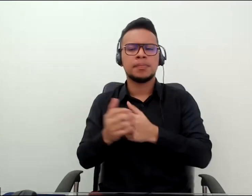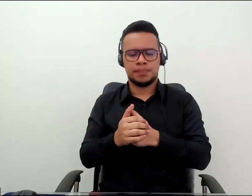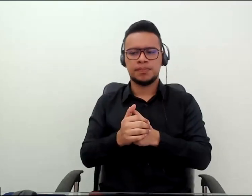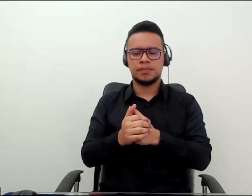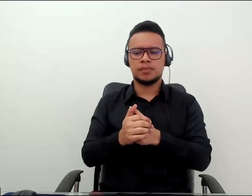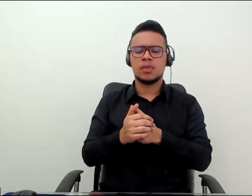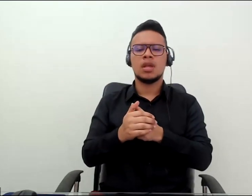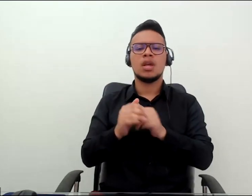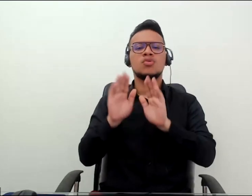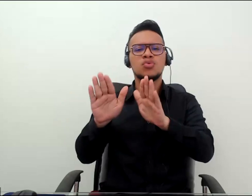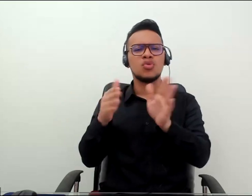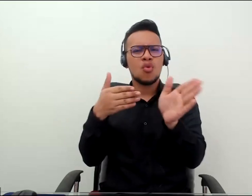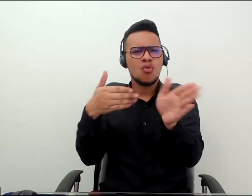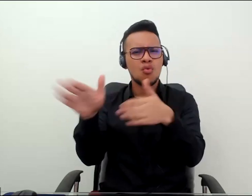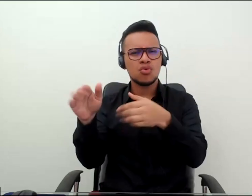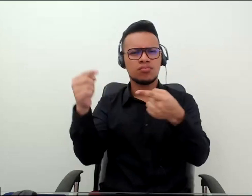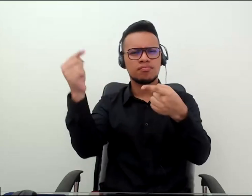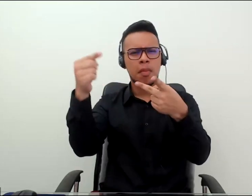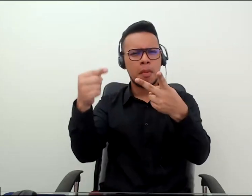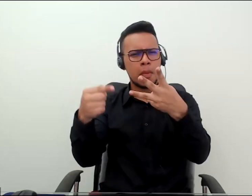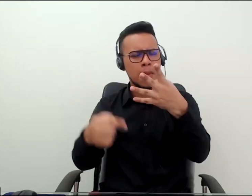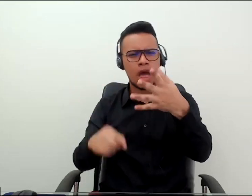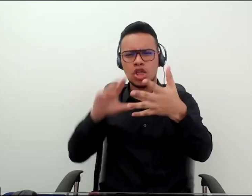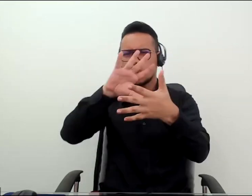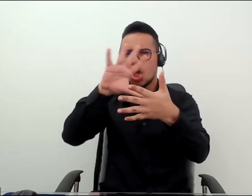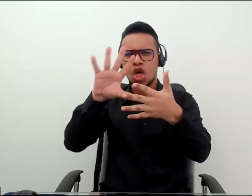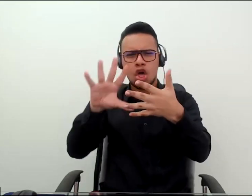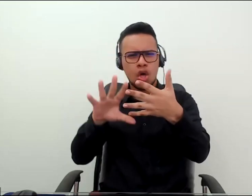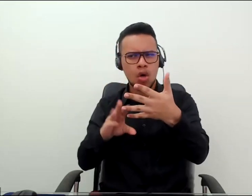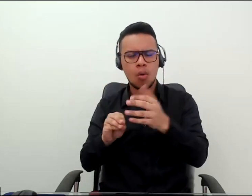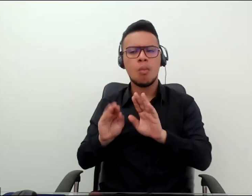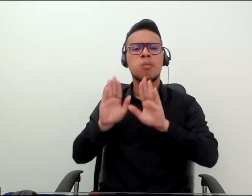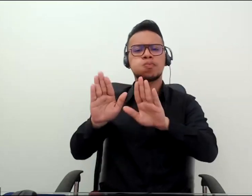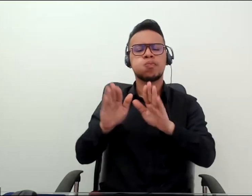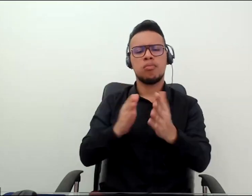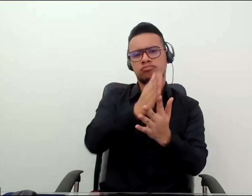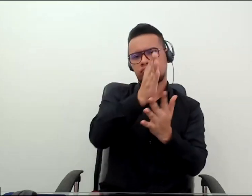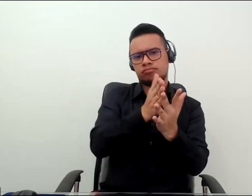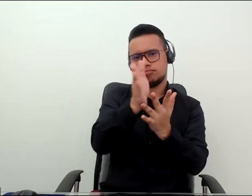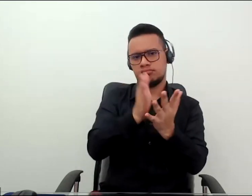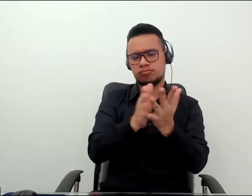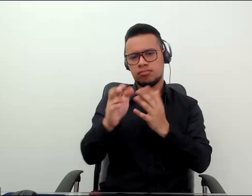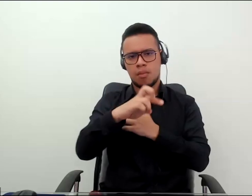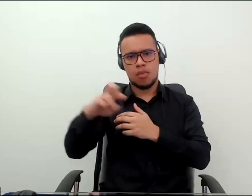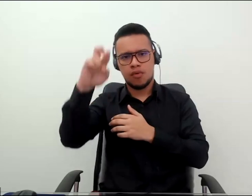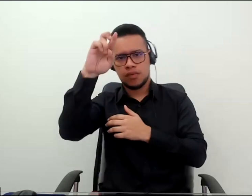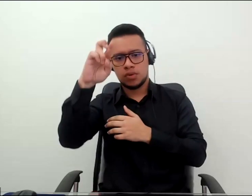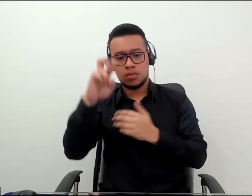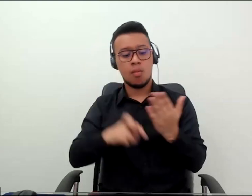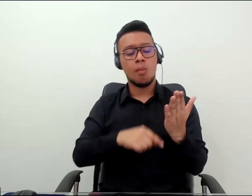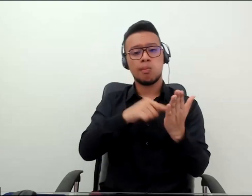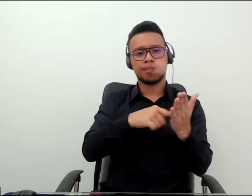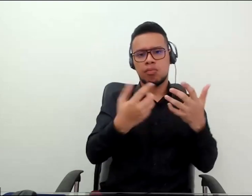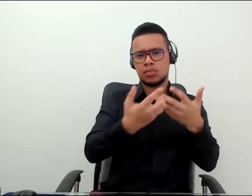créditos académicos y o periodos que tiene definido el programa académico conforme lo registrado en el Sistema